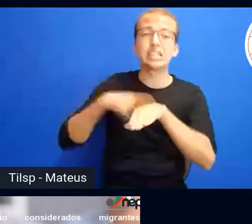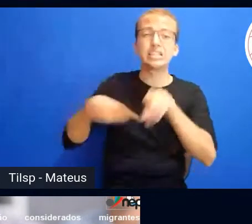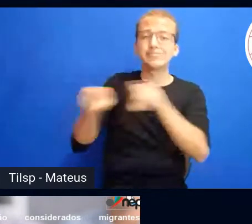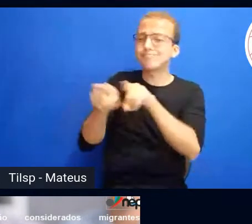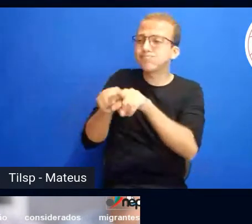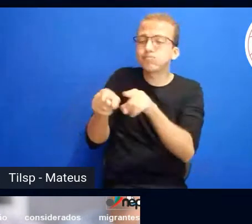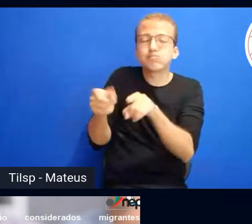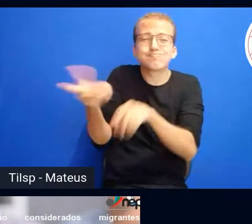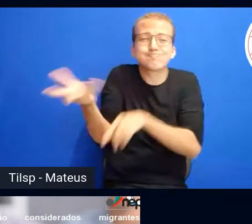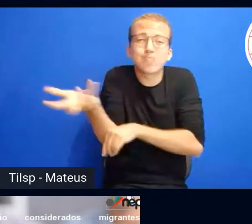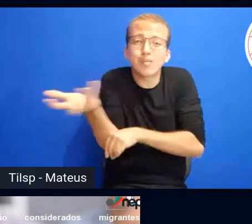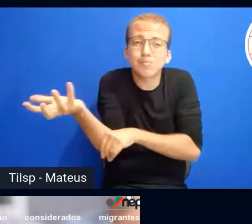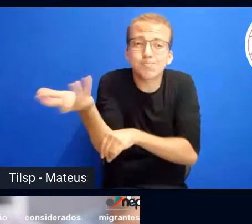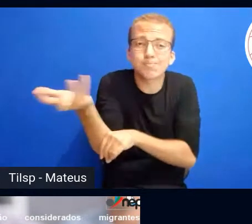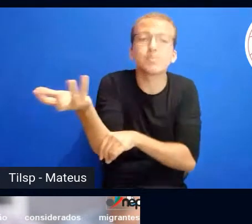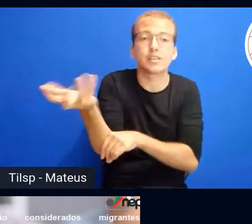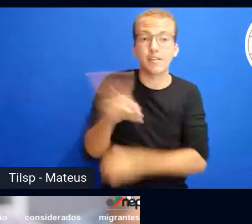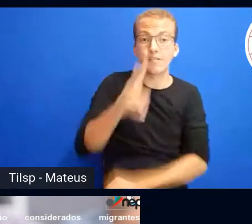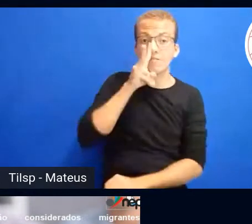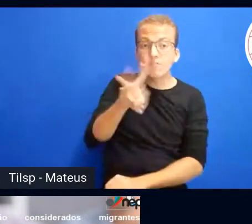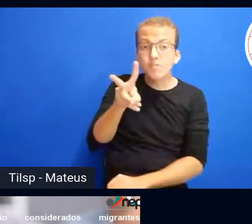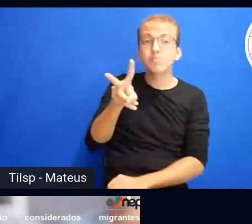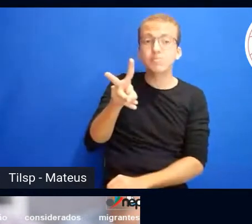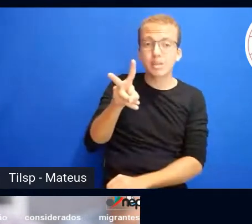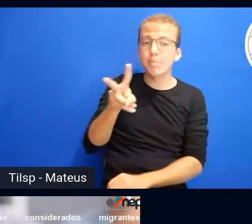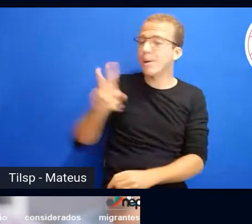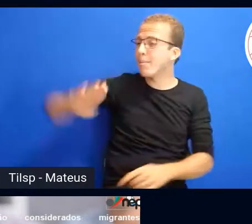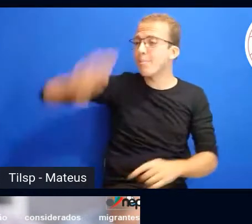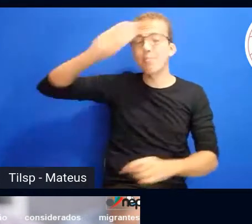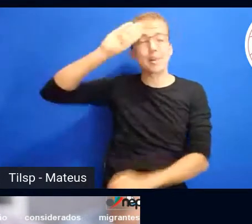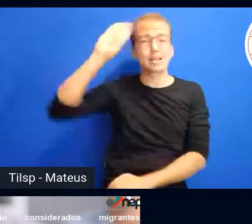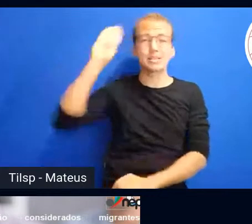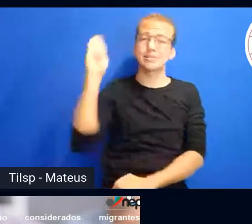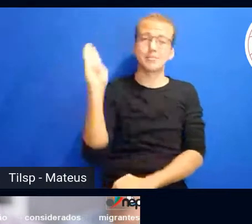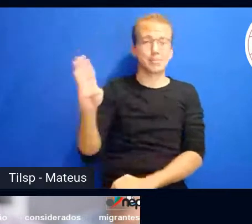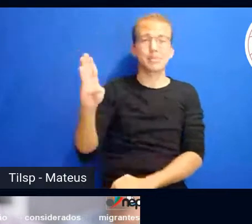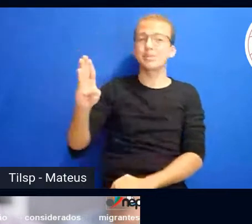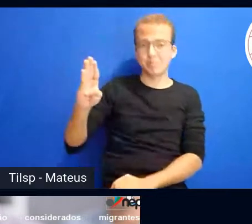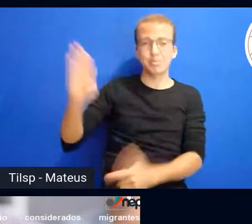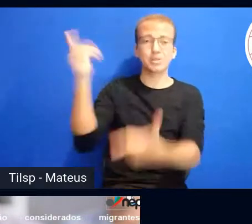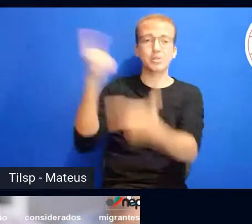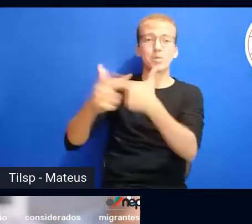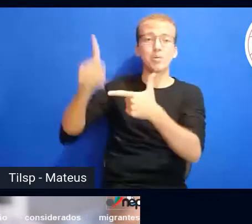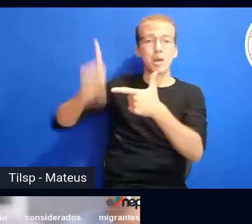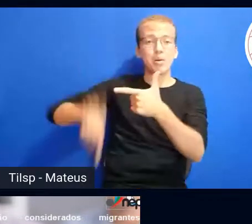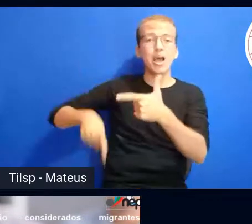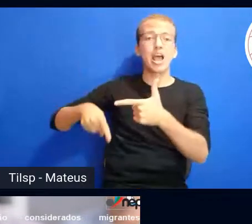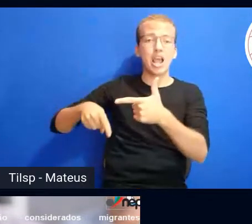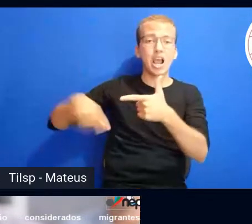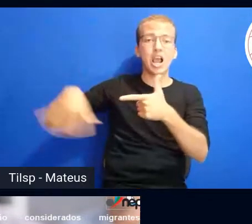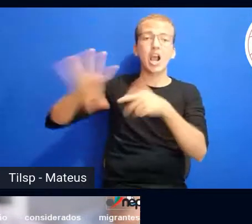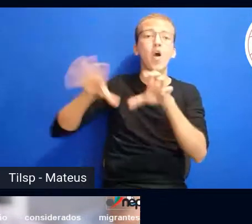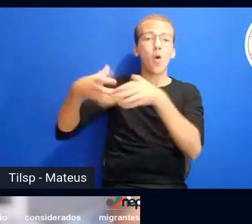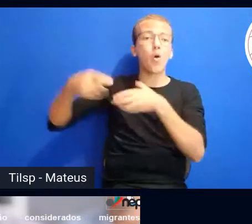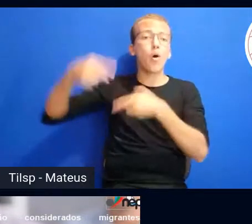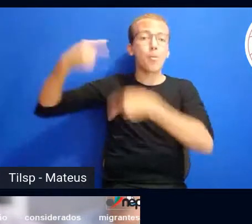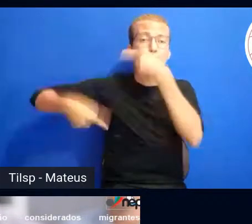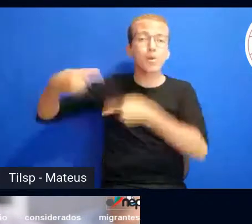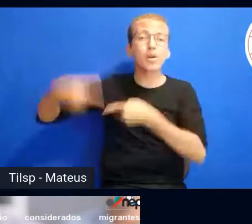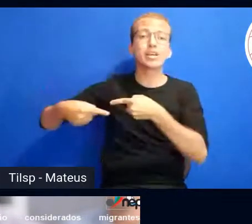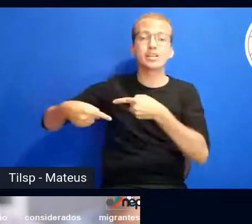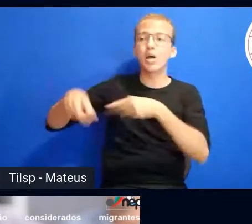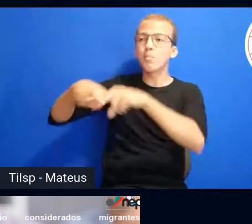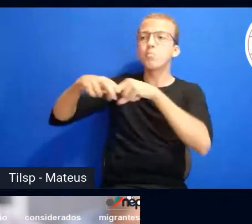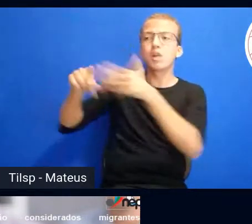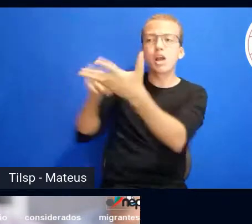e miséria, eh, e sobretudo instabilidade política. Então isso faz com que eles se tornem refugiados de seu